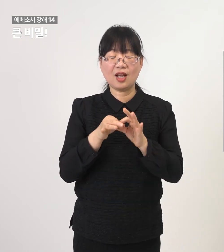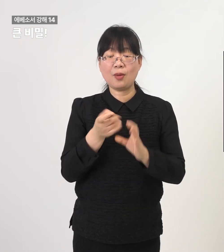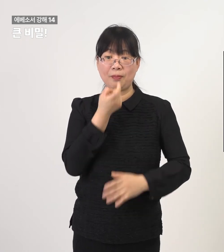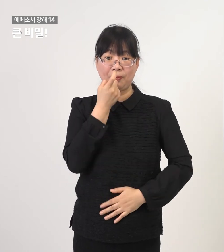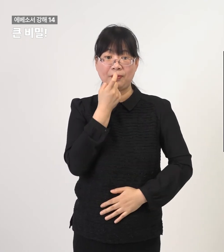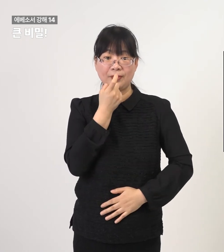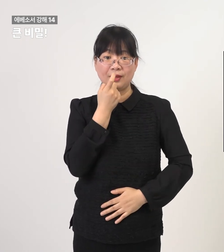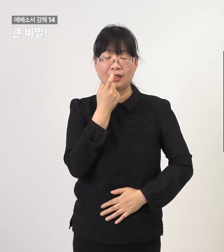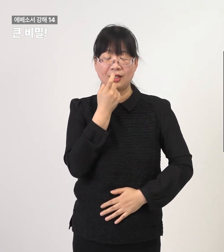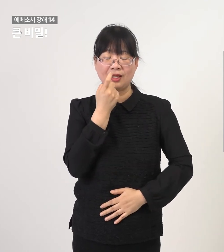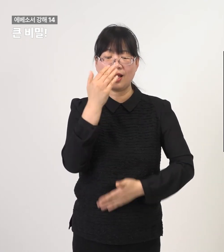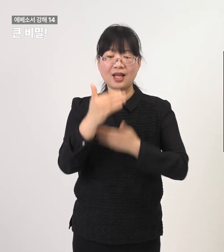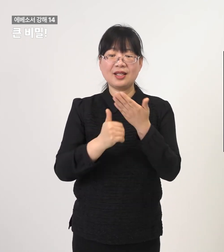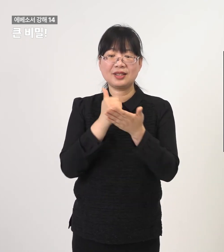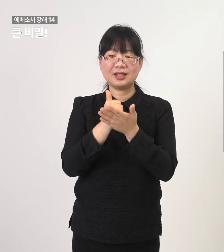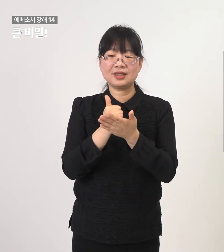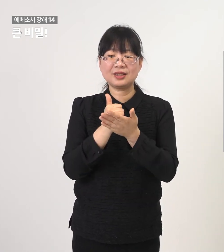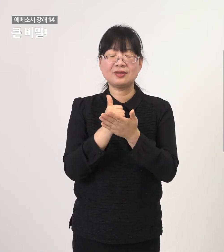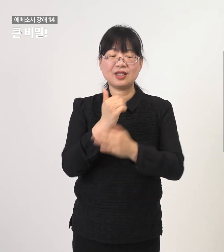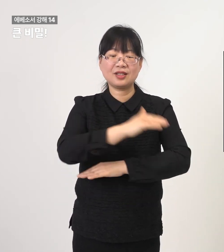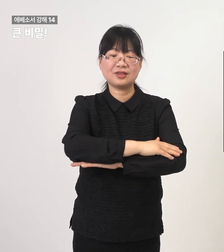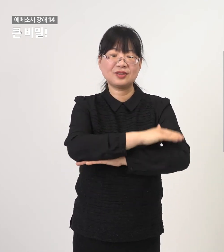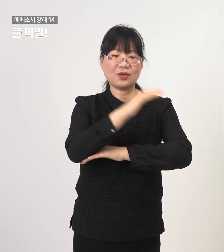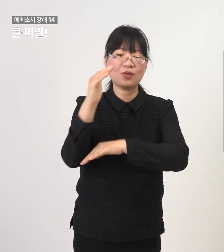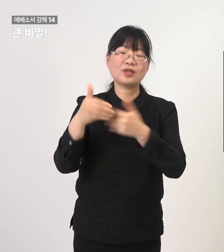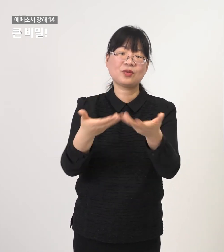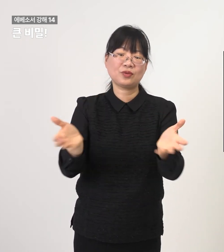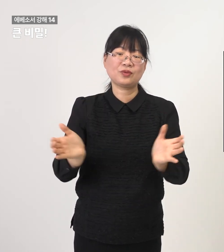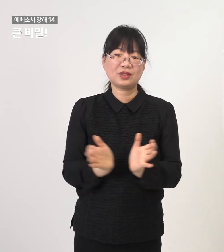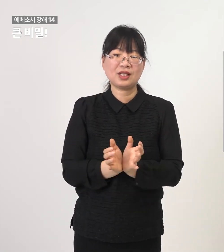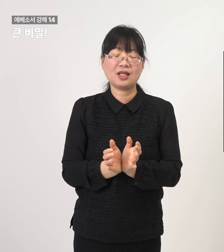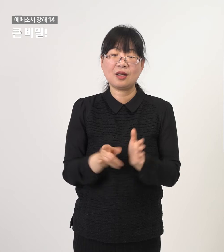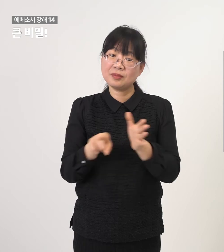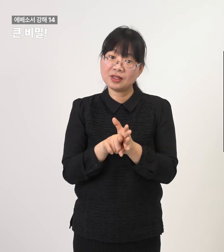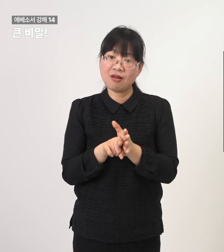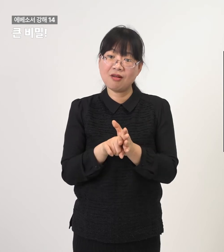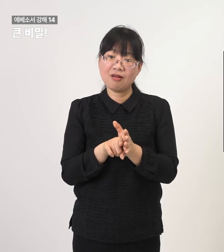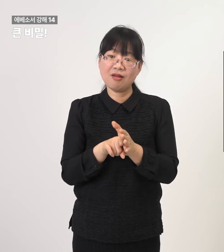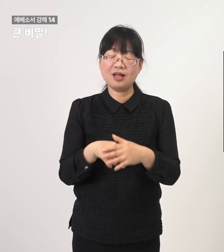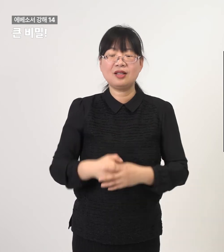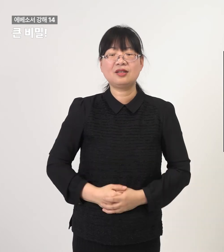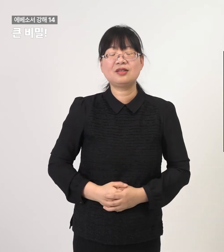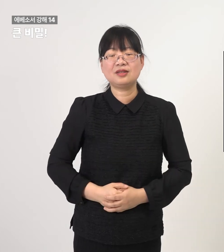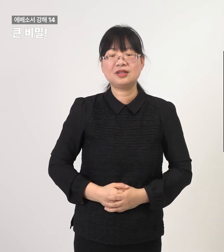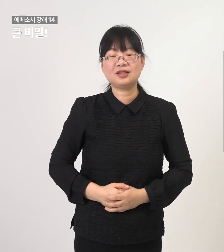배우는 하나님의 스토리 공동체예요. 믿습니까?